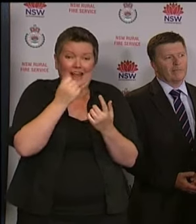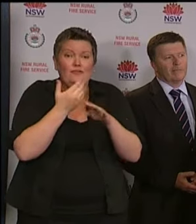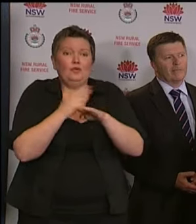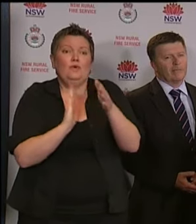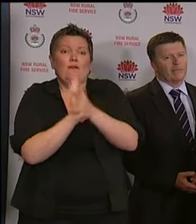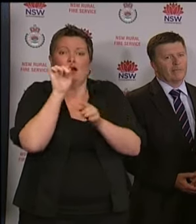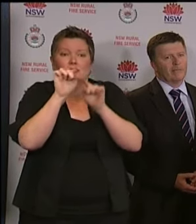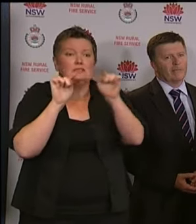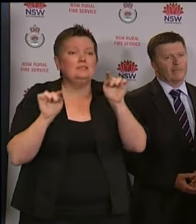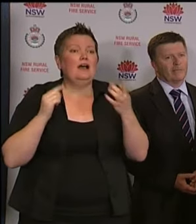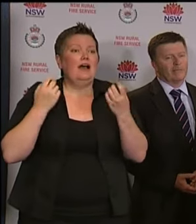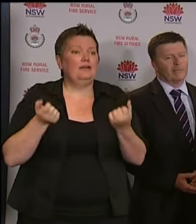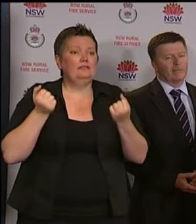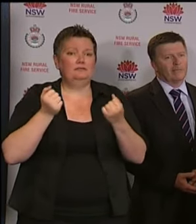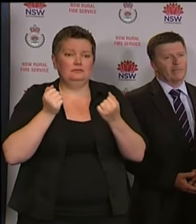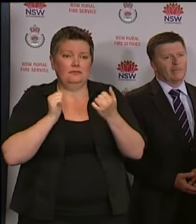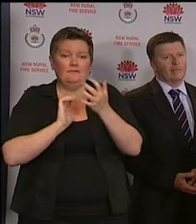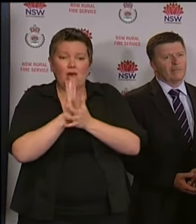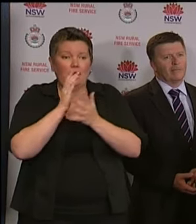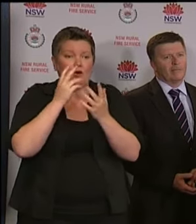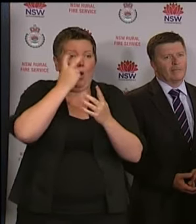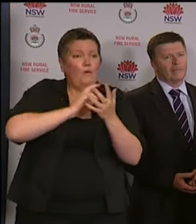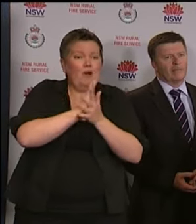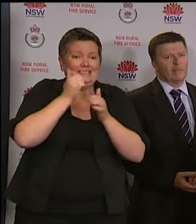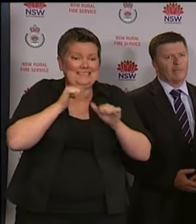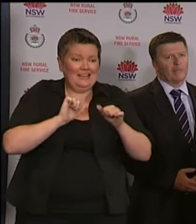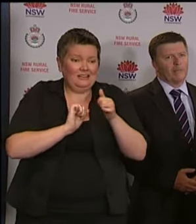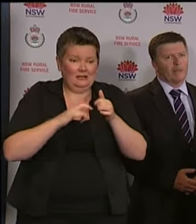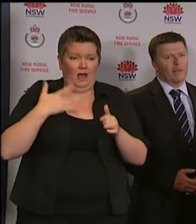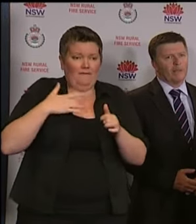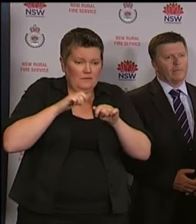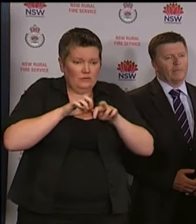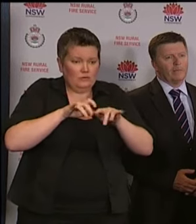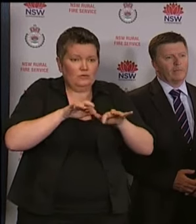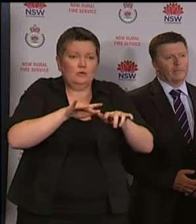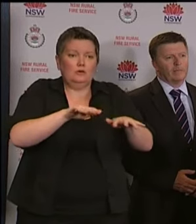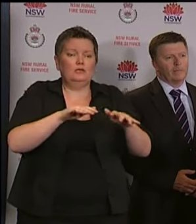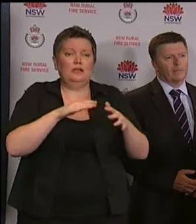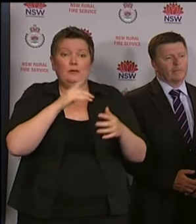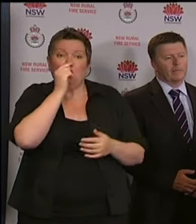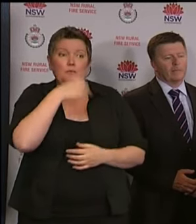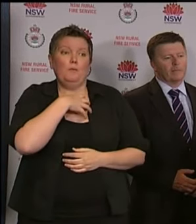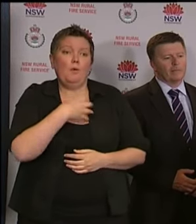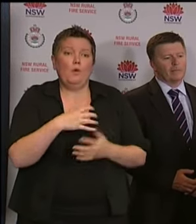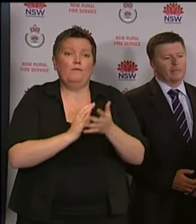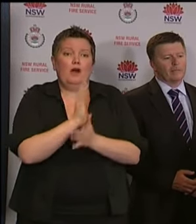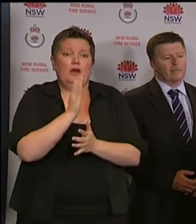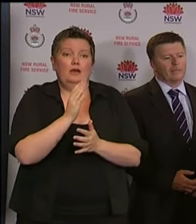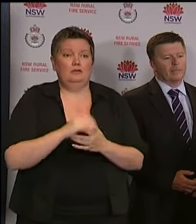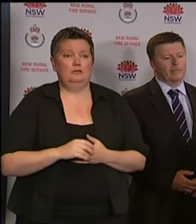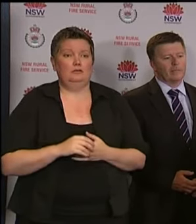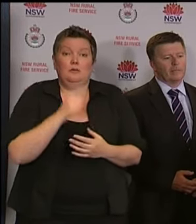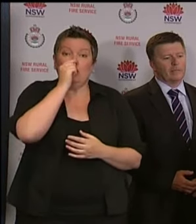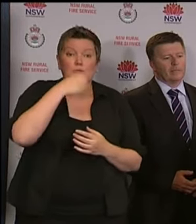büyüyen yangınlar var. Özellikle Mavi Dağlar'da başlayan yangınlar için tüm ihtimalleri değerlendirmeliyiz. Bunların sıçrama ihtimali de